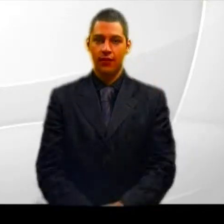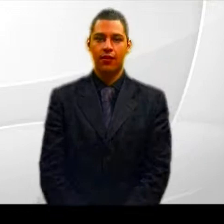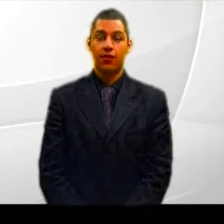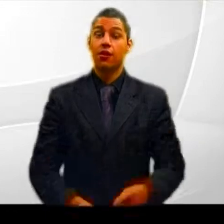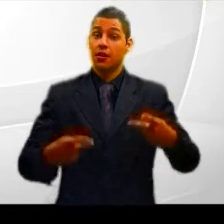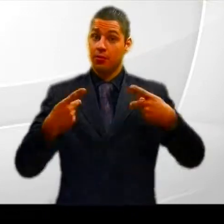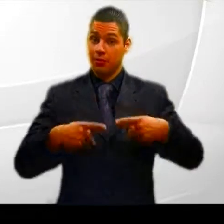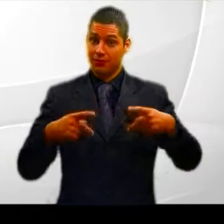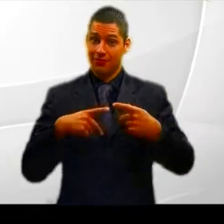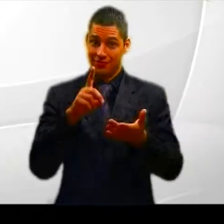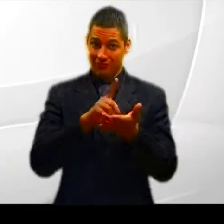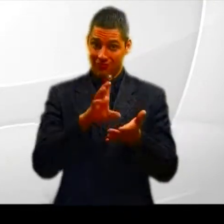d.